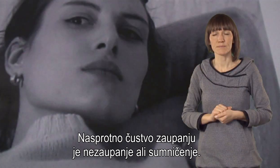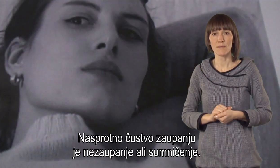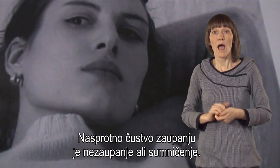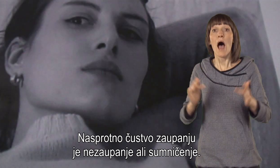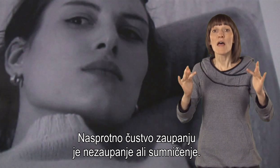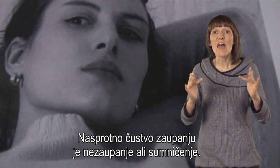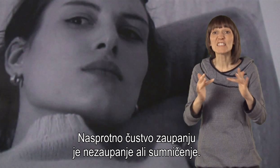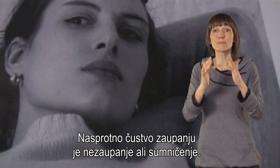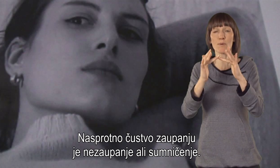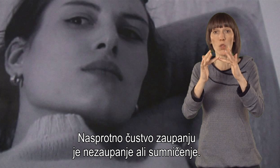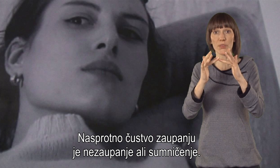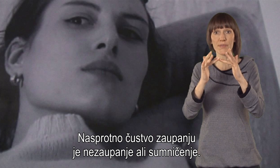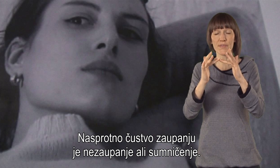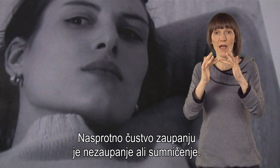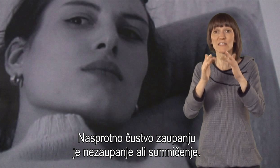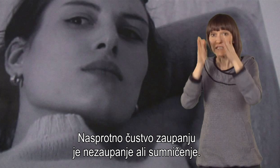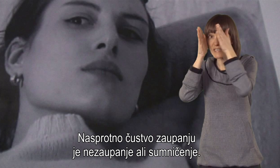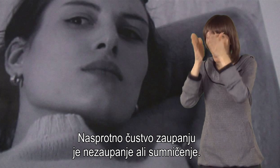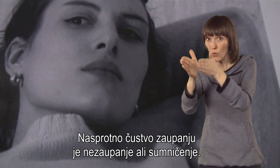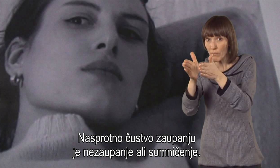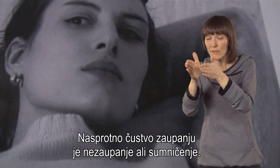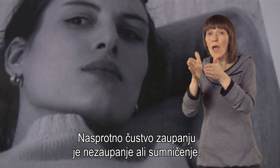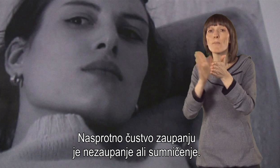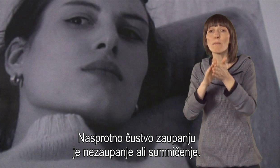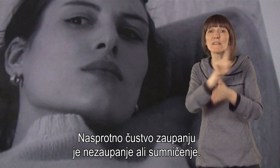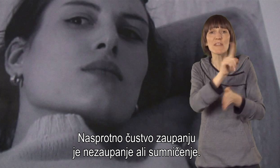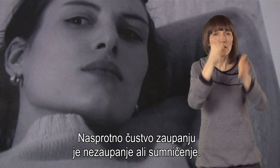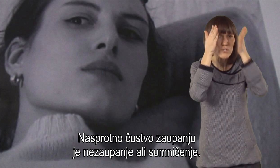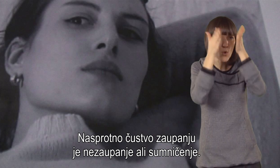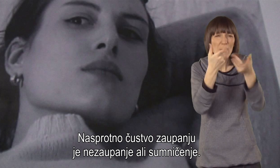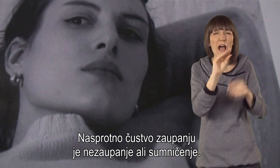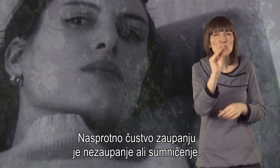Nasprotje čustva zaupanja, nasprotno čustvo je nezaupanje oziroma sumničenje.